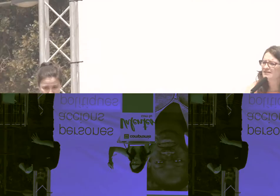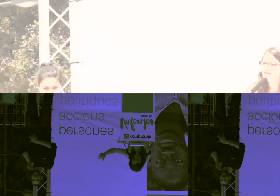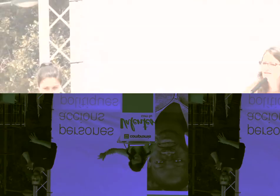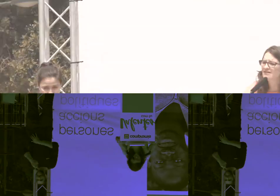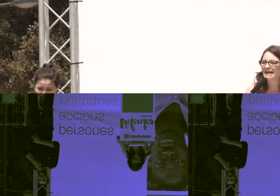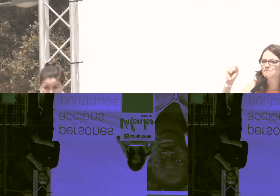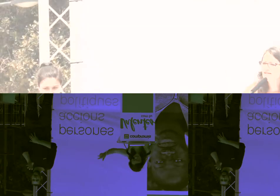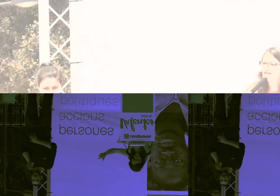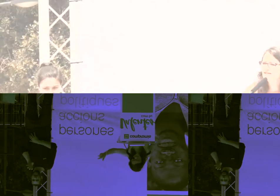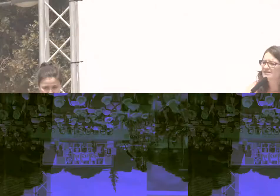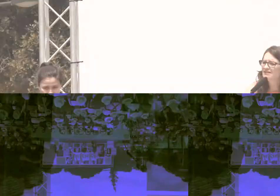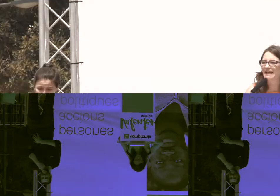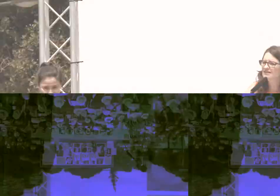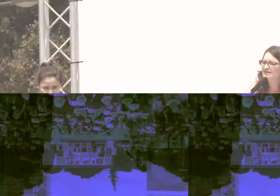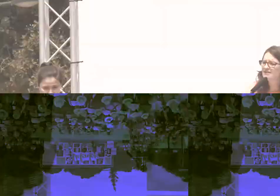anglès.